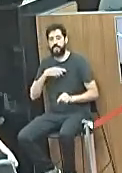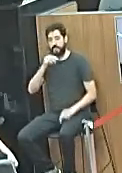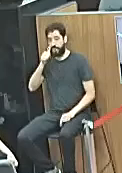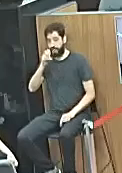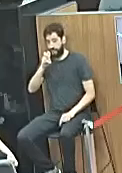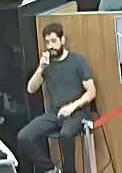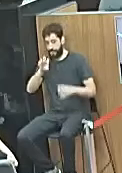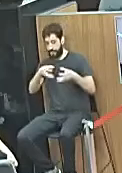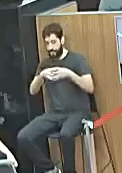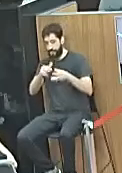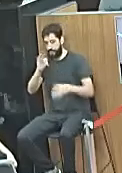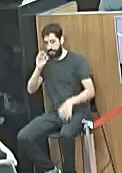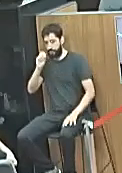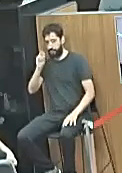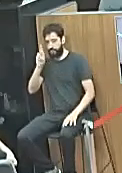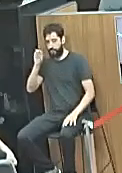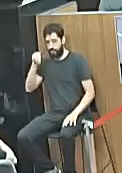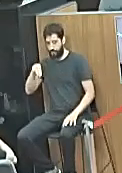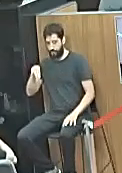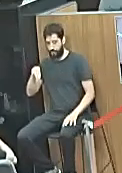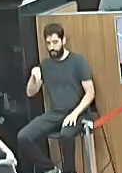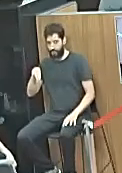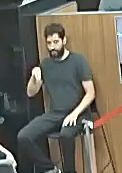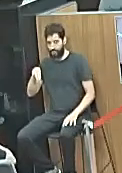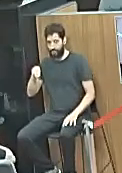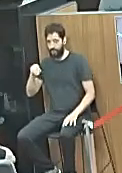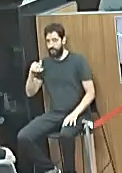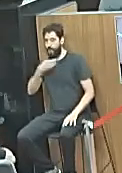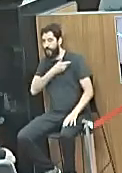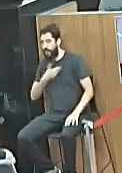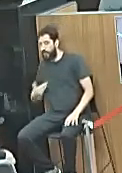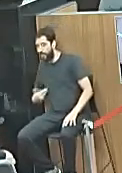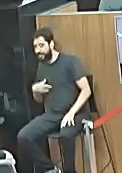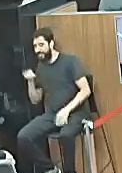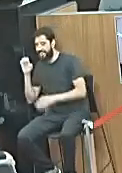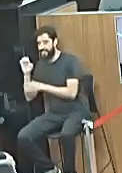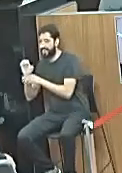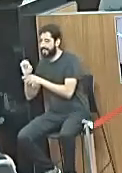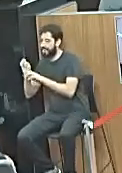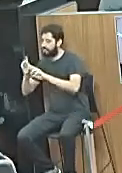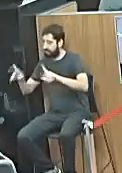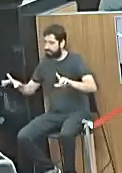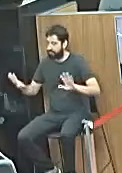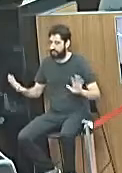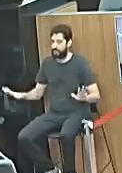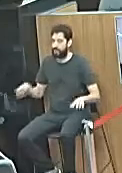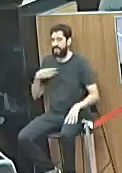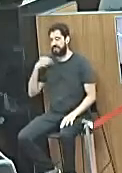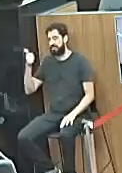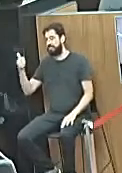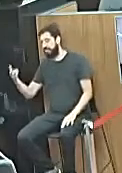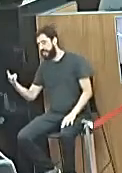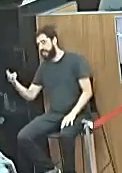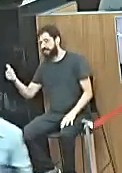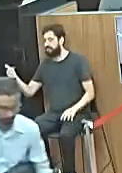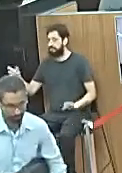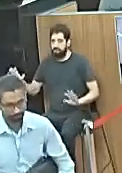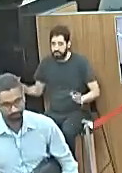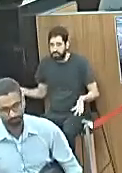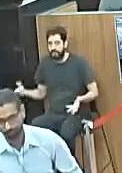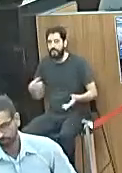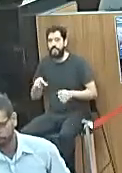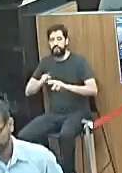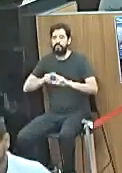fortes diferente do governo do estado que eu acho que agora são 13 neodi 1613 né então é diferente a forma